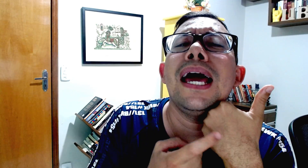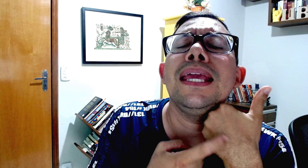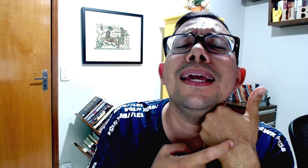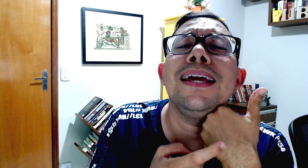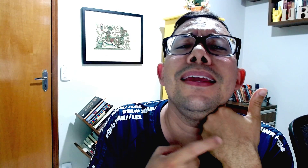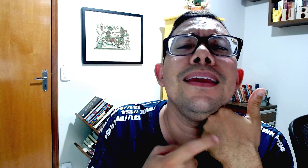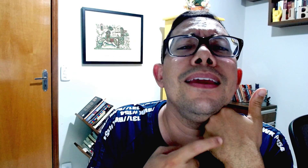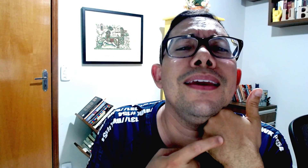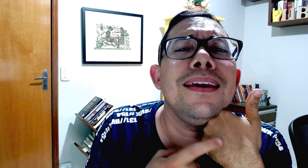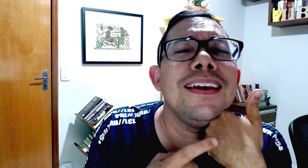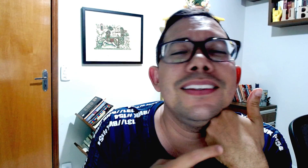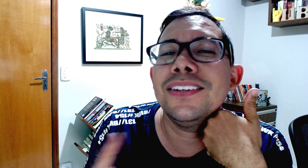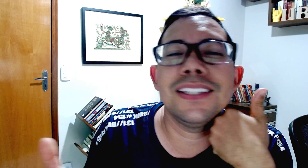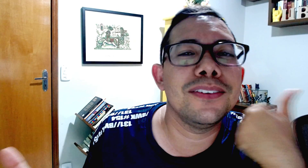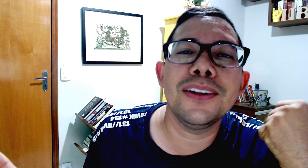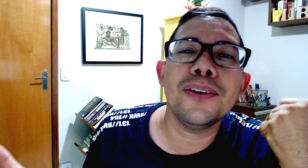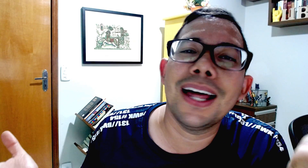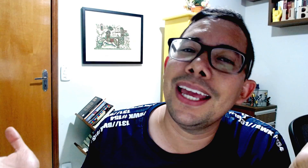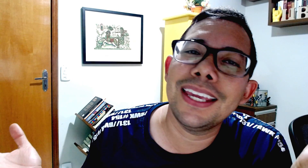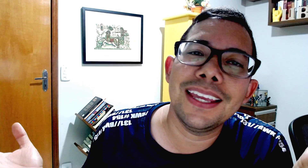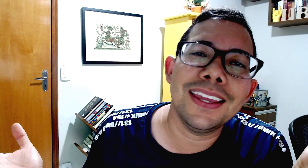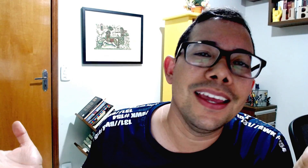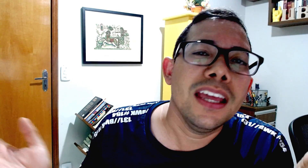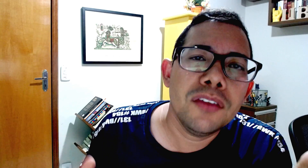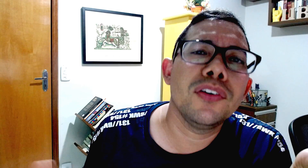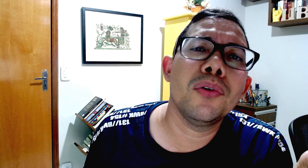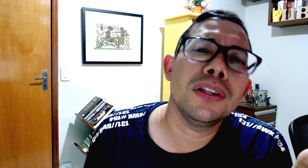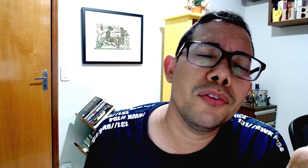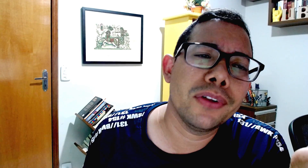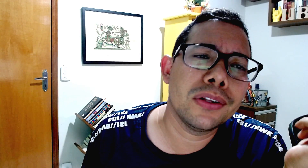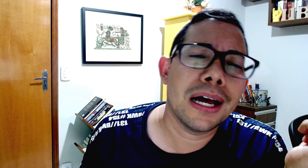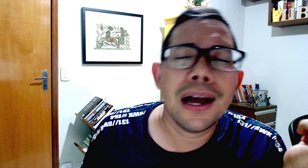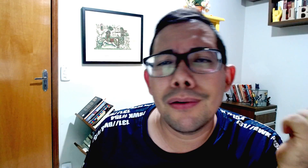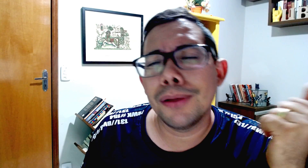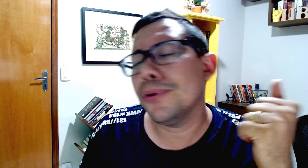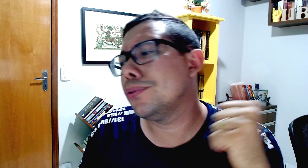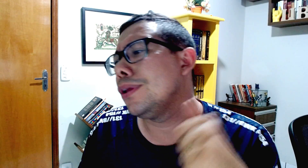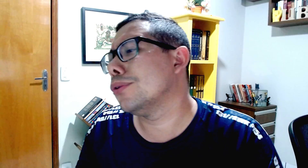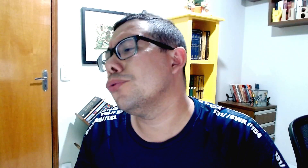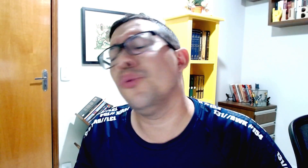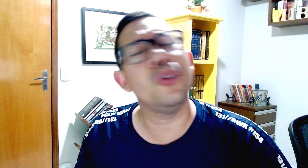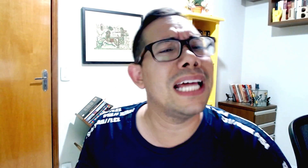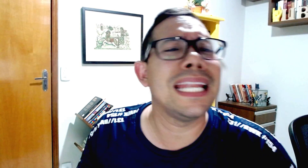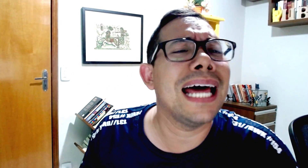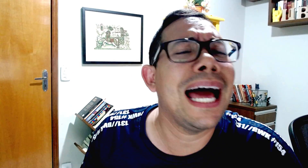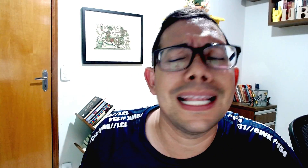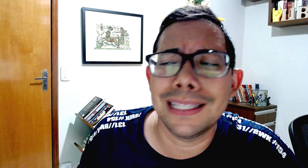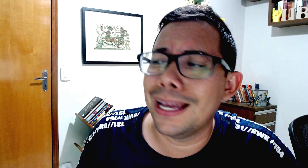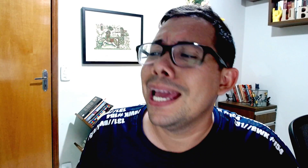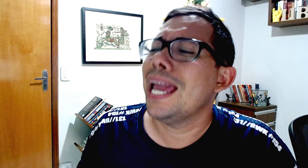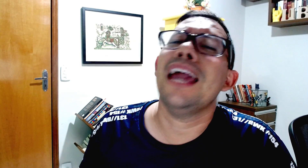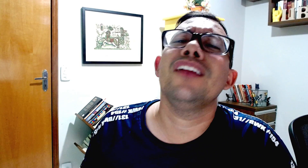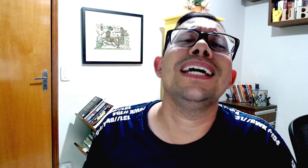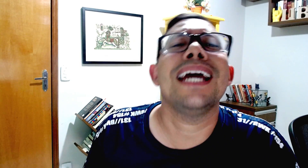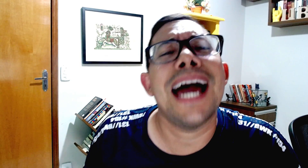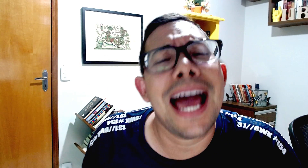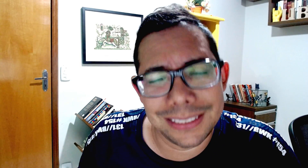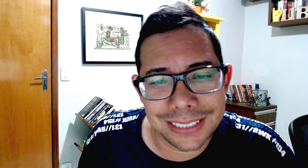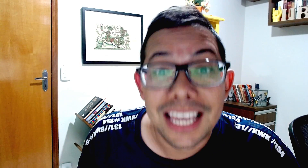like aí. Se você não deu like aí e ficou até o final da aula, meu Deus, não custa nada, é de graça e